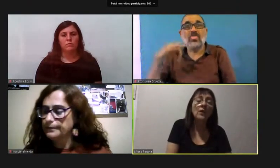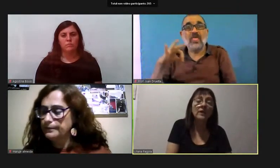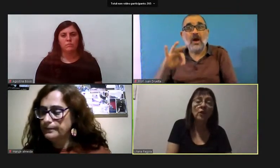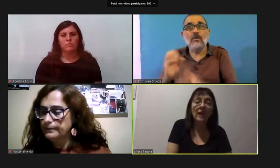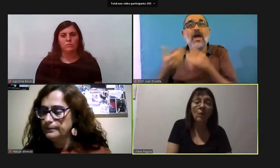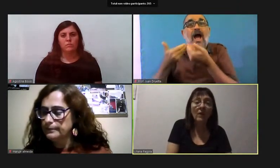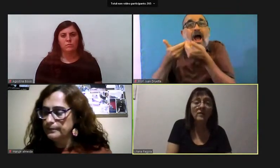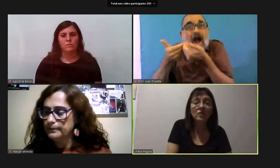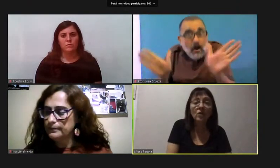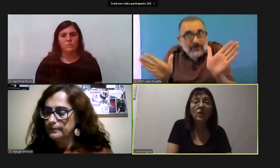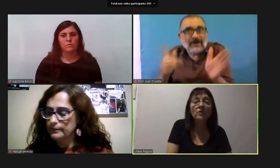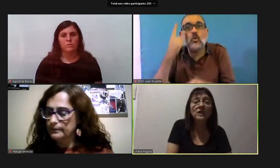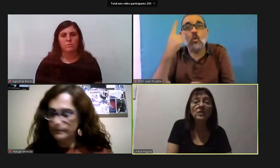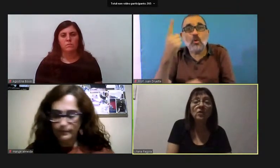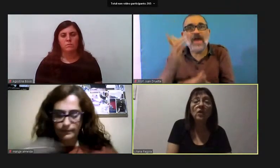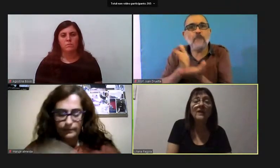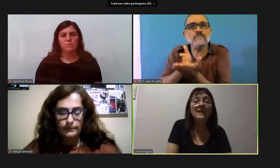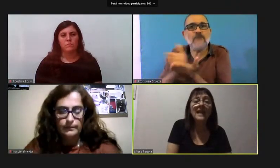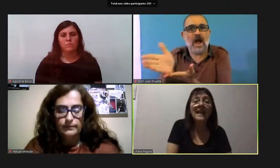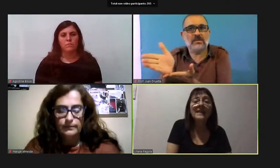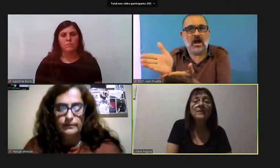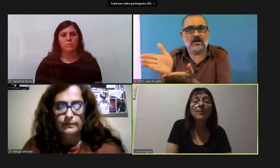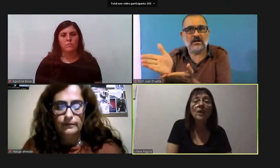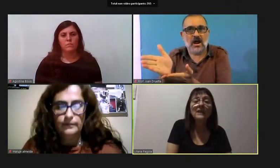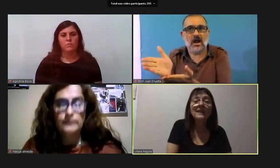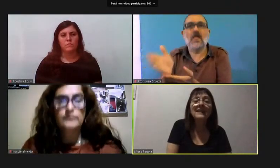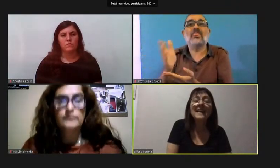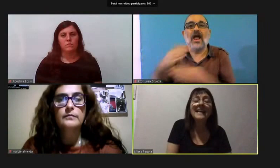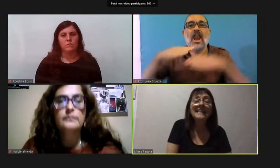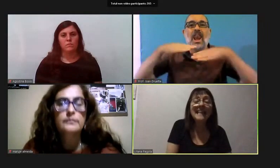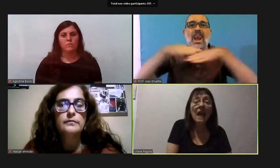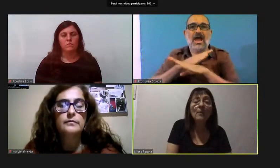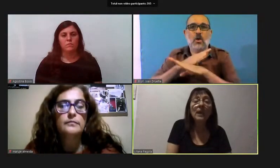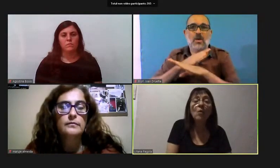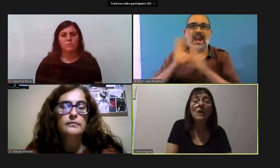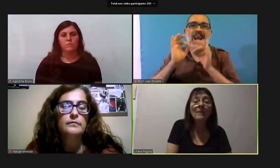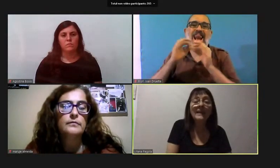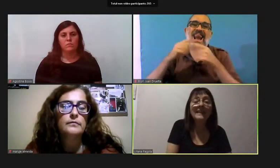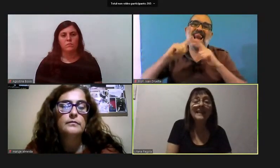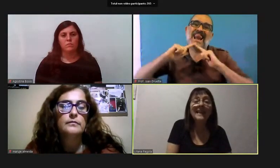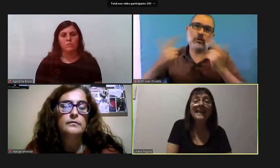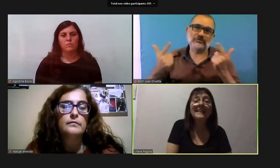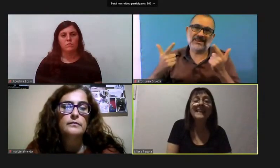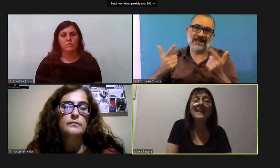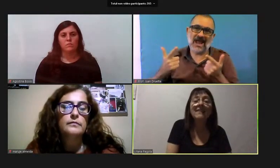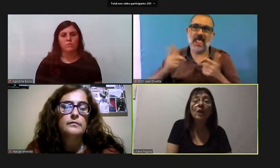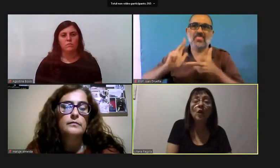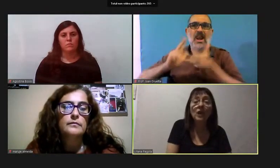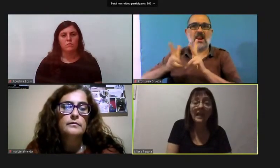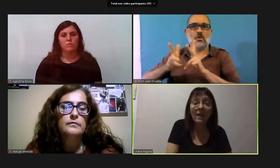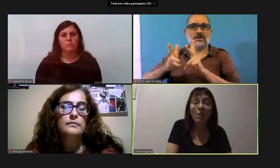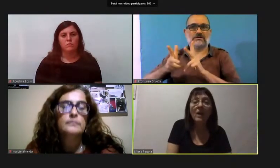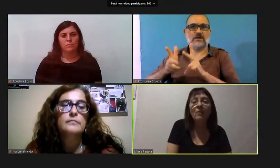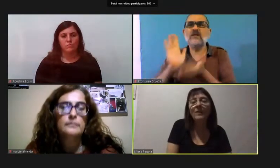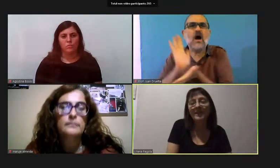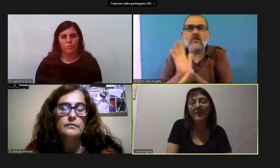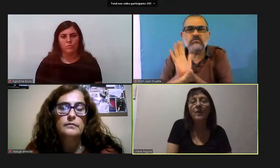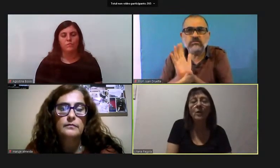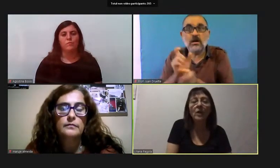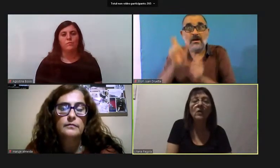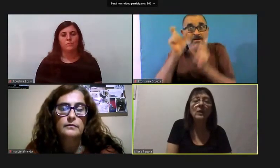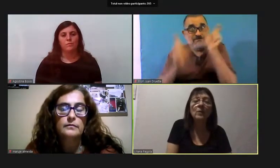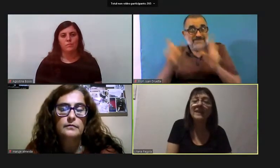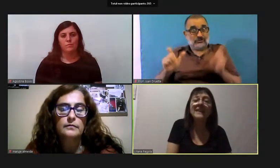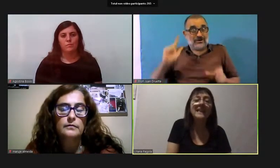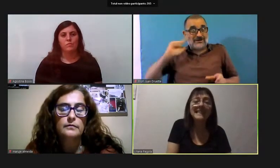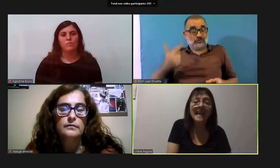integración o dentro de la escuela de sordos y sordas, es importante que se abra una materia que tenga que ver con lengua, una materia